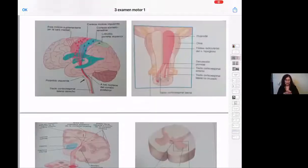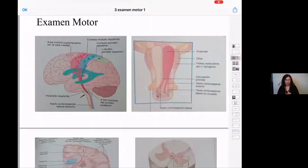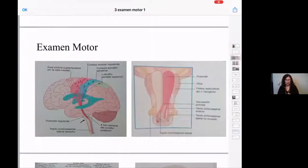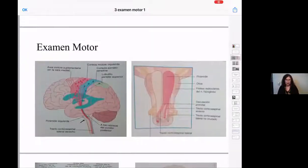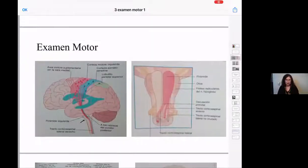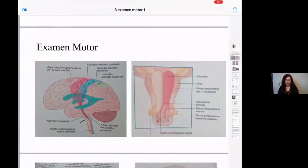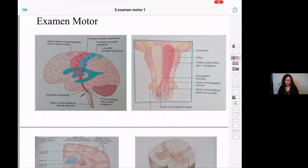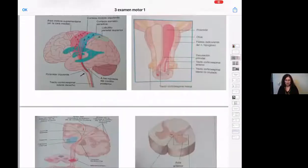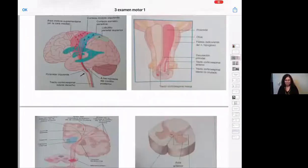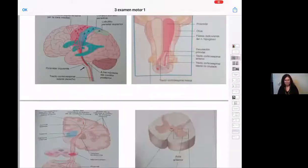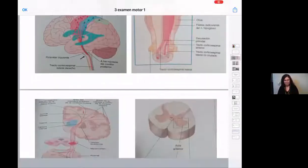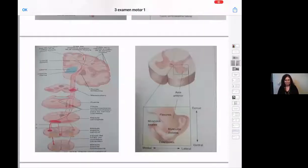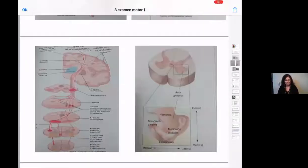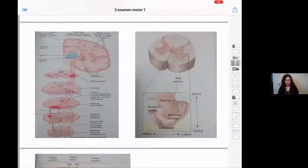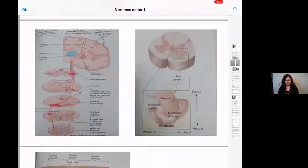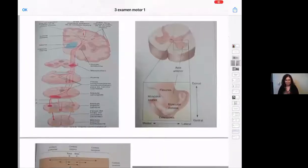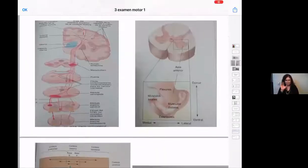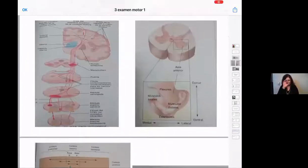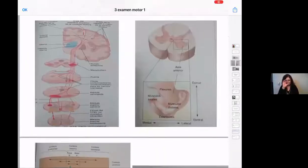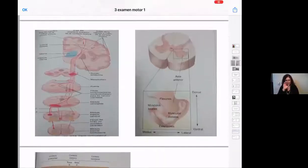a ver,